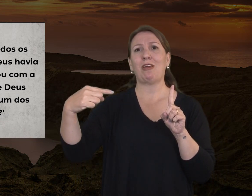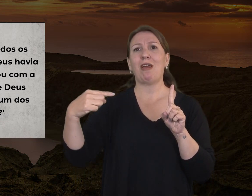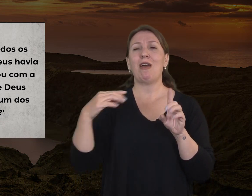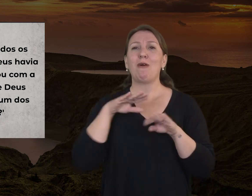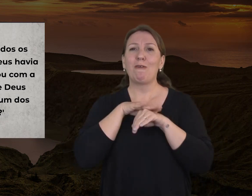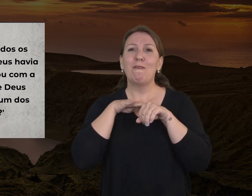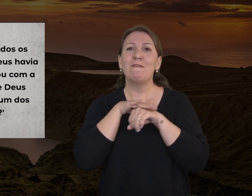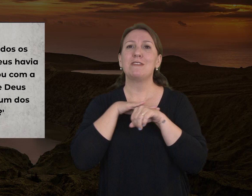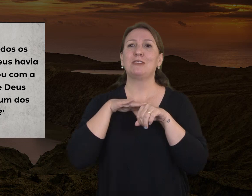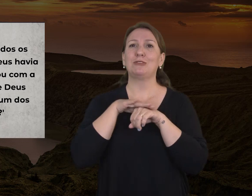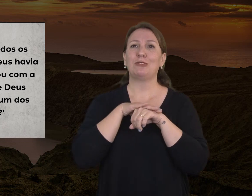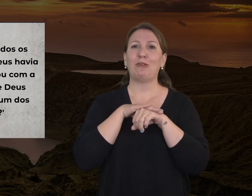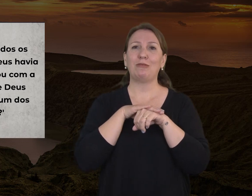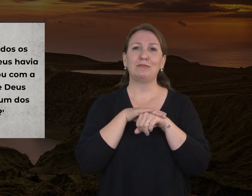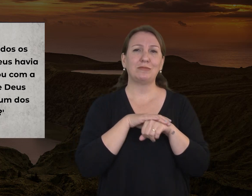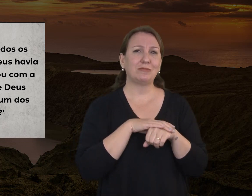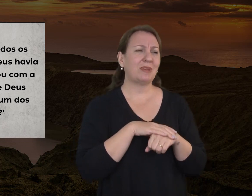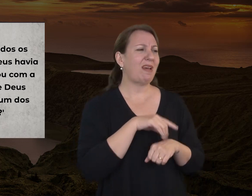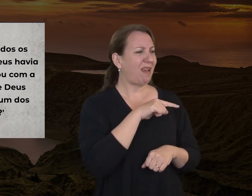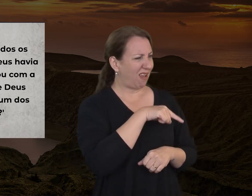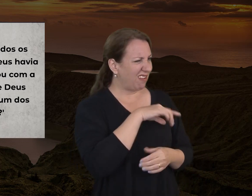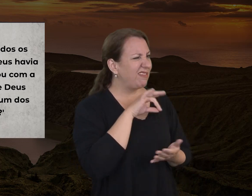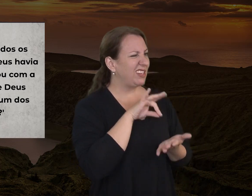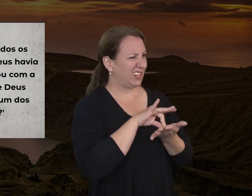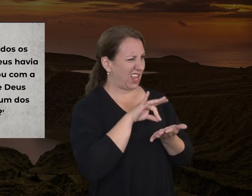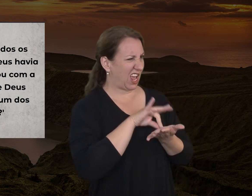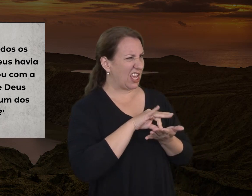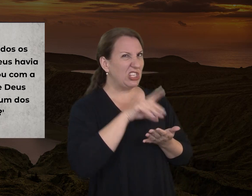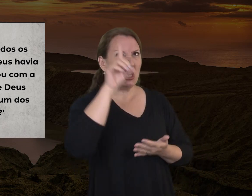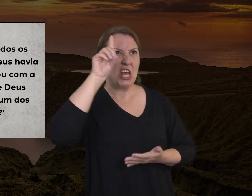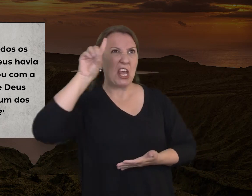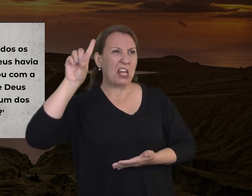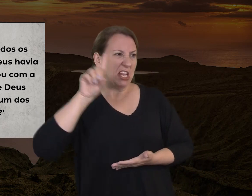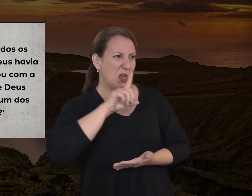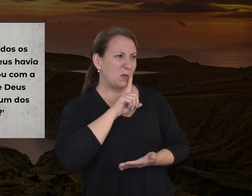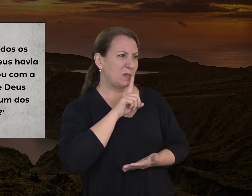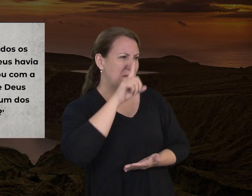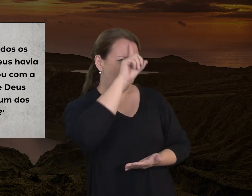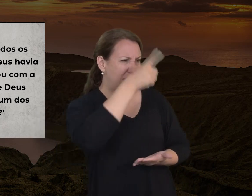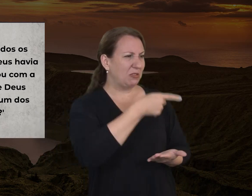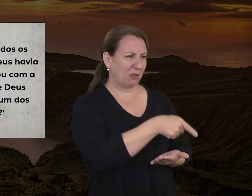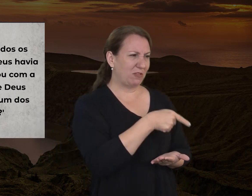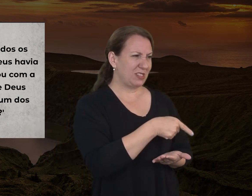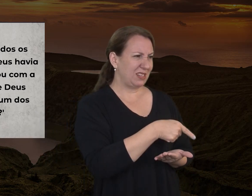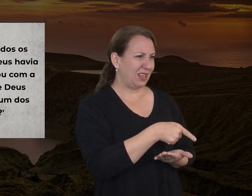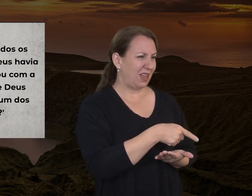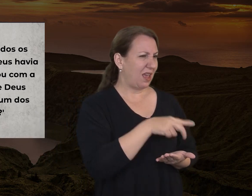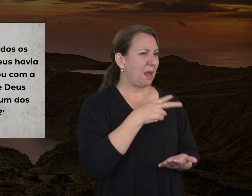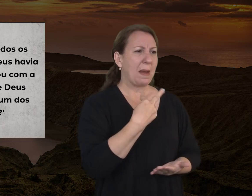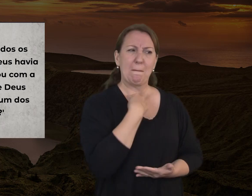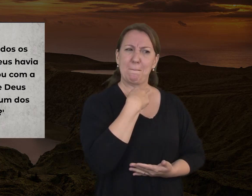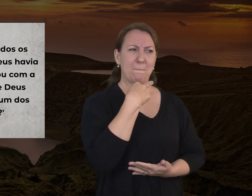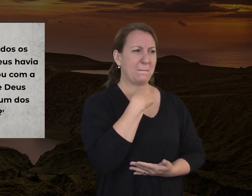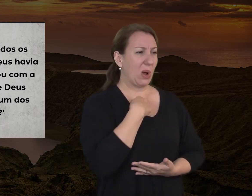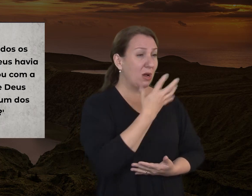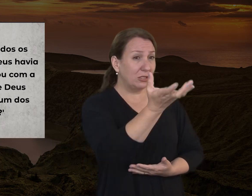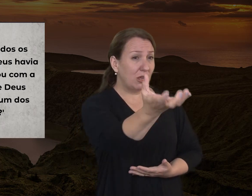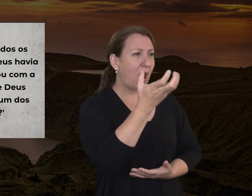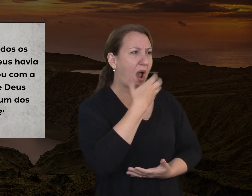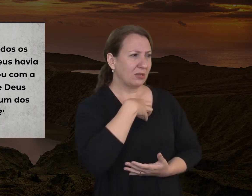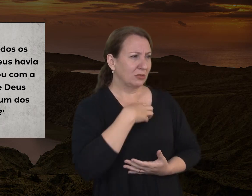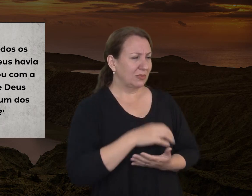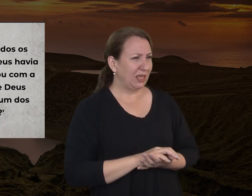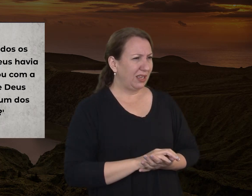a serpente já provocou, né, o raciocínio da mulher. Deus nunca disse que não podia comer toda